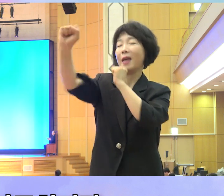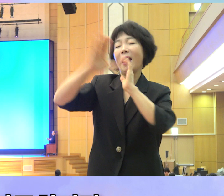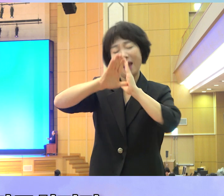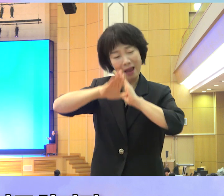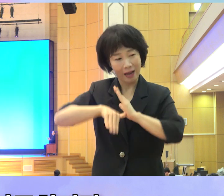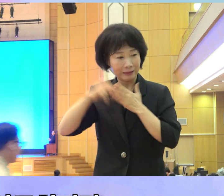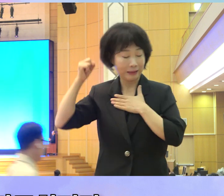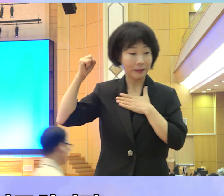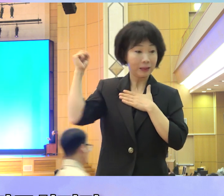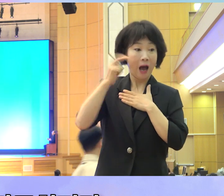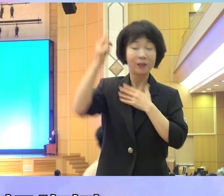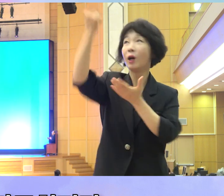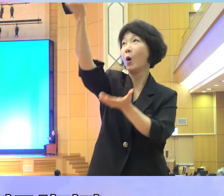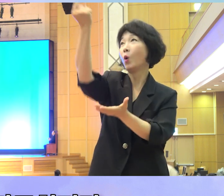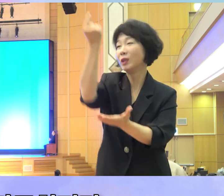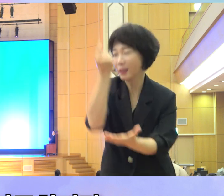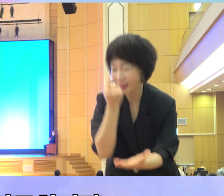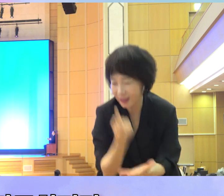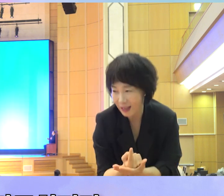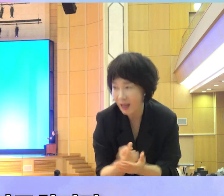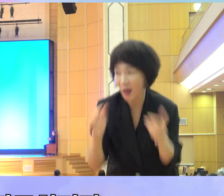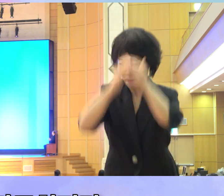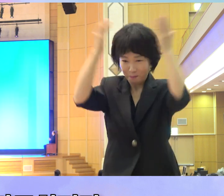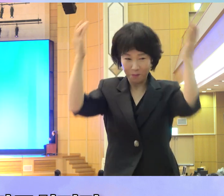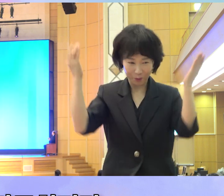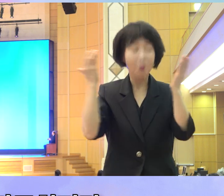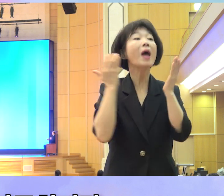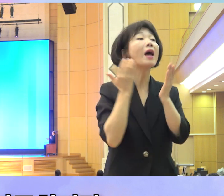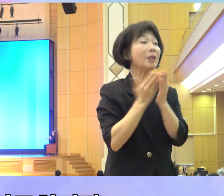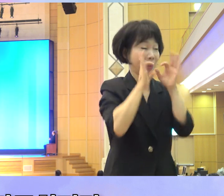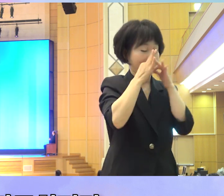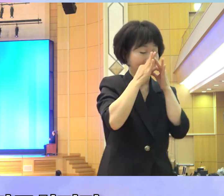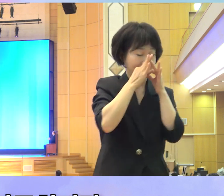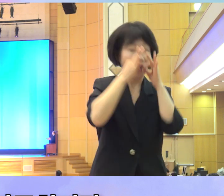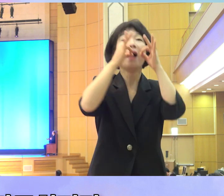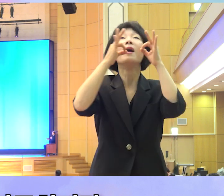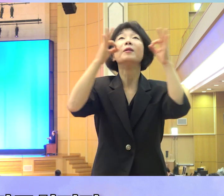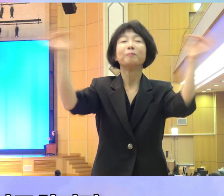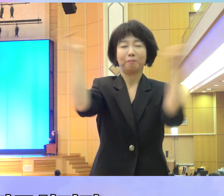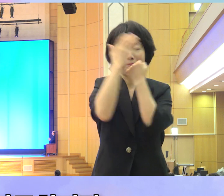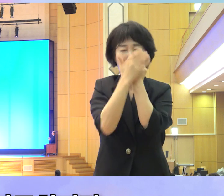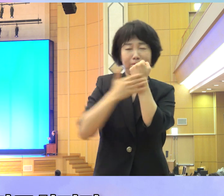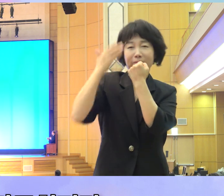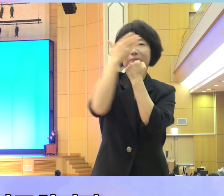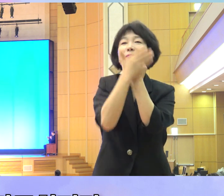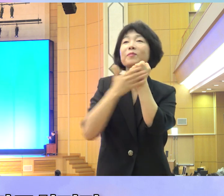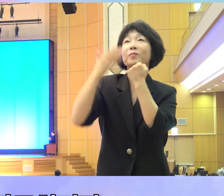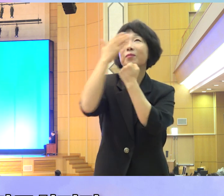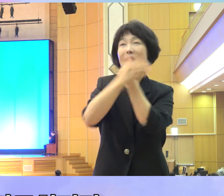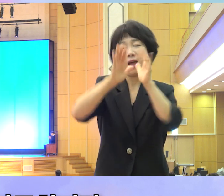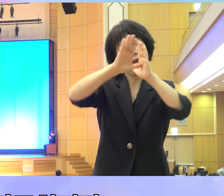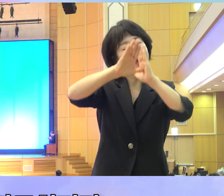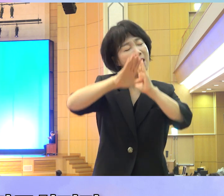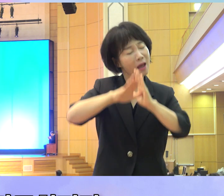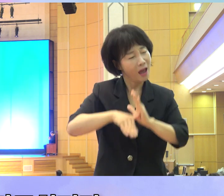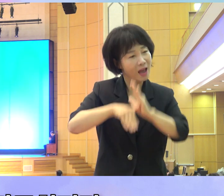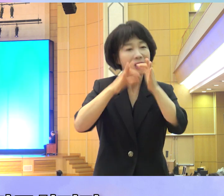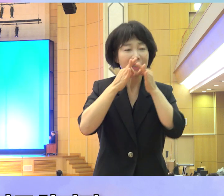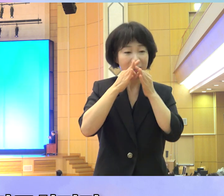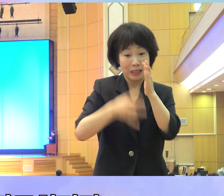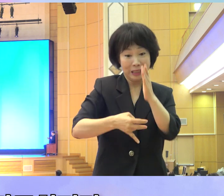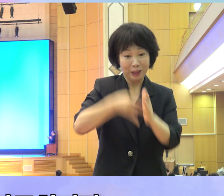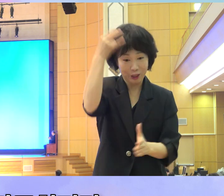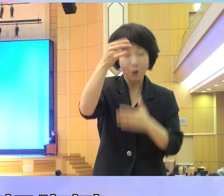낙 밟을 때에 다시 오시네. 오늘 외치세. 이는 은혜의